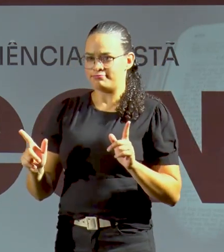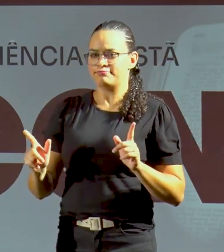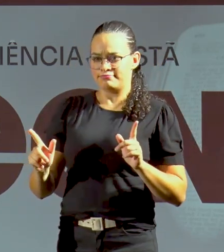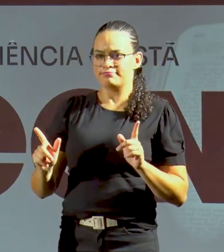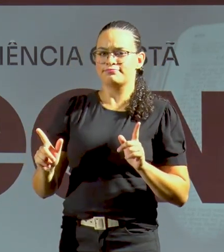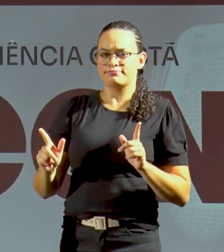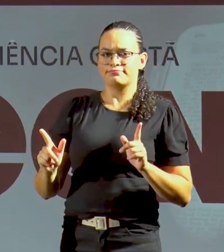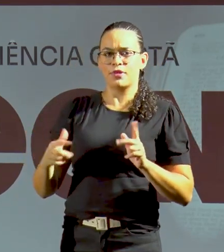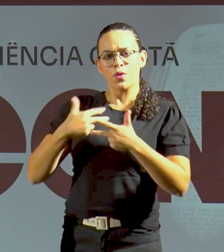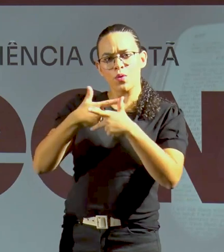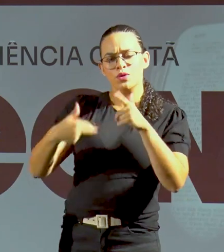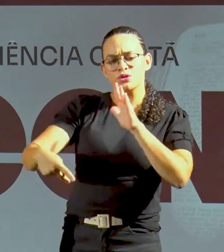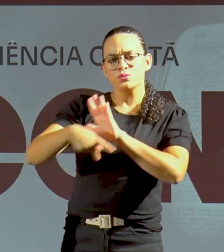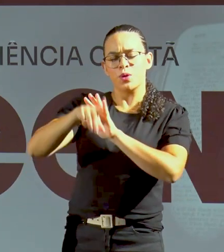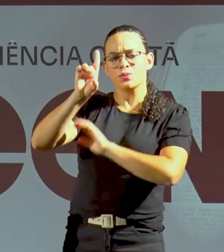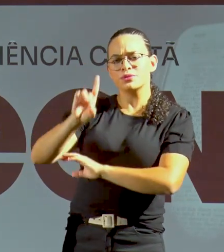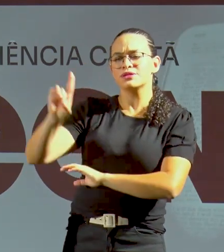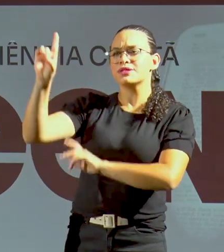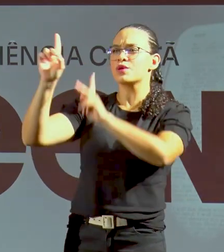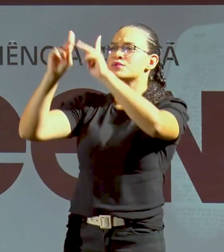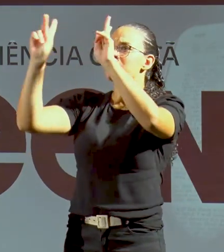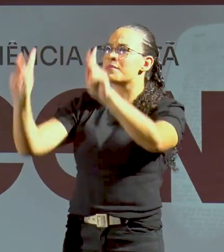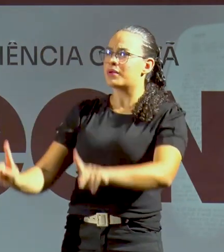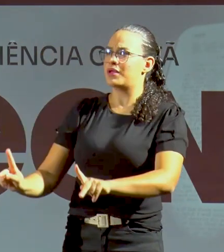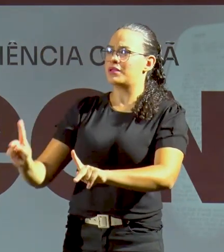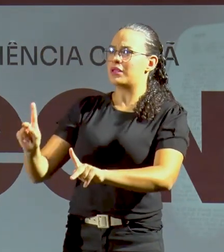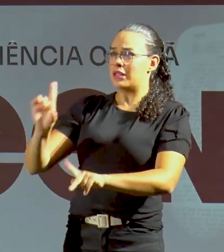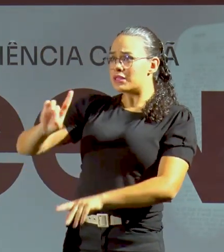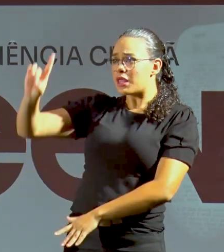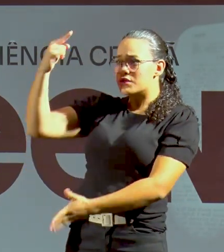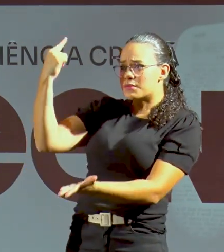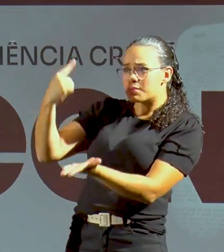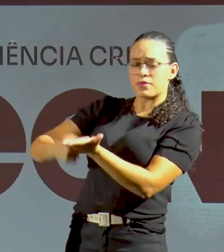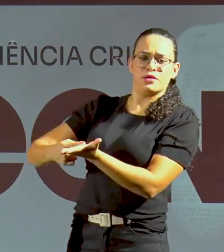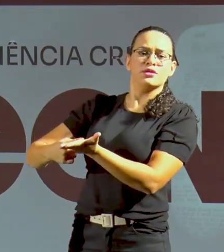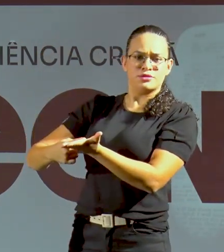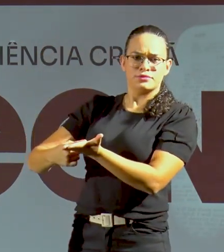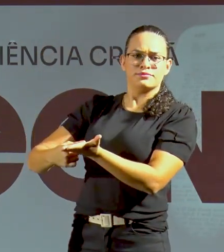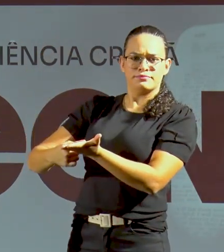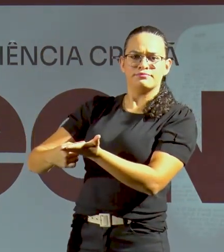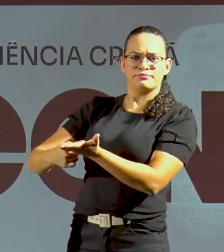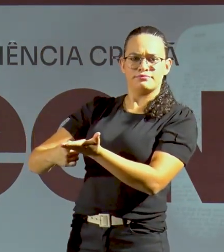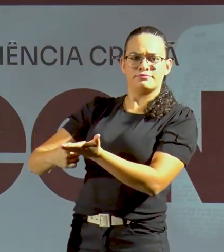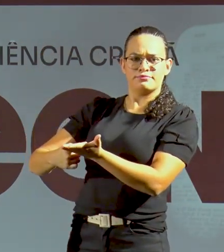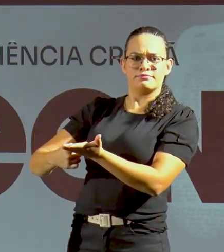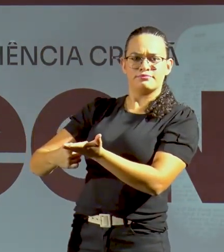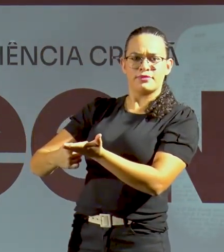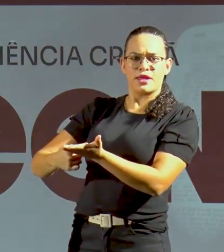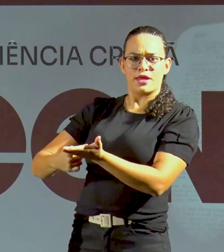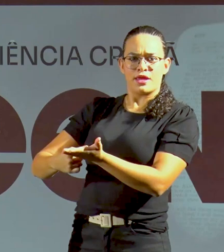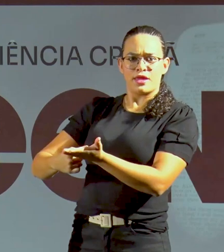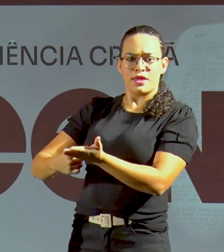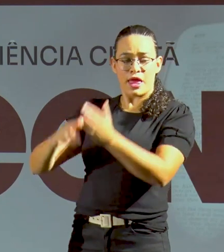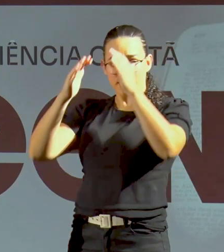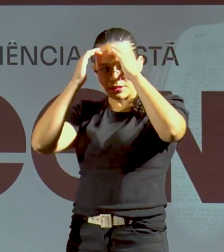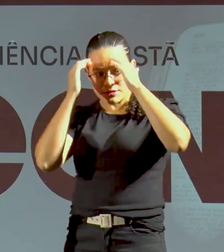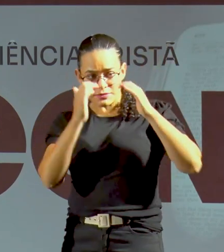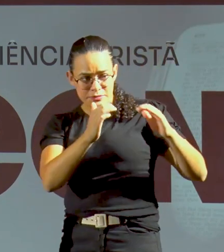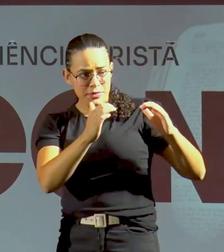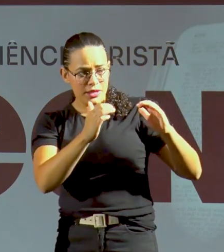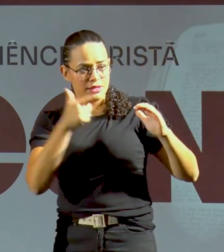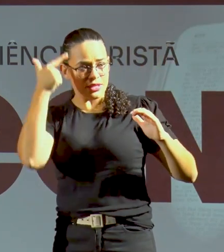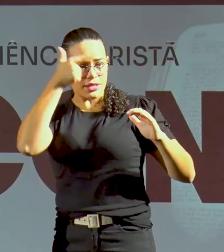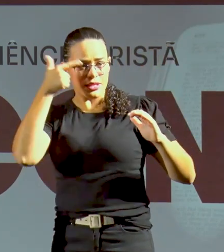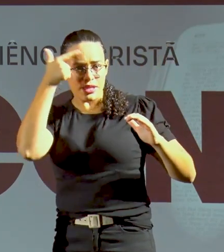aquilo que Deus tem para mim e que ele estabeleceu não na palavra do meu pai do meu pastor mas que ele